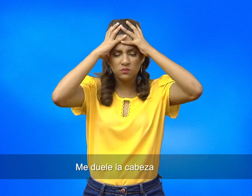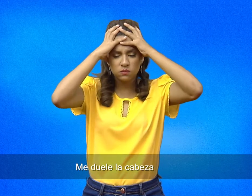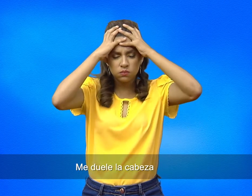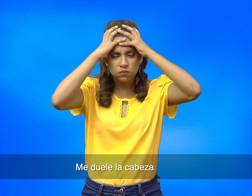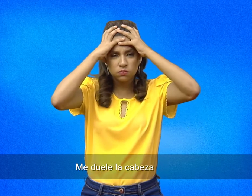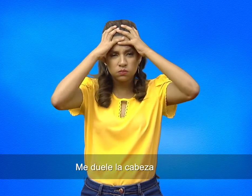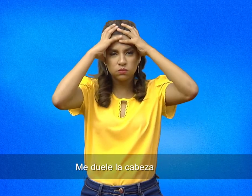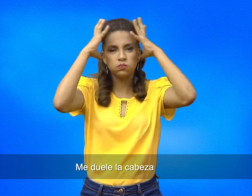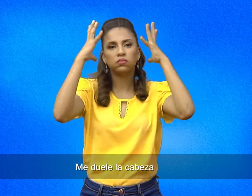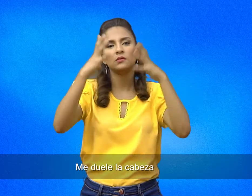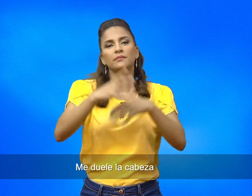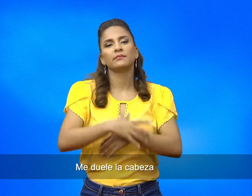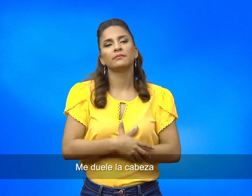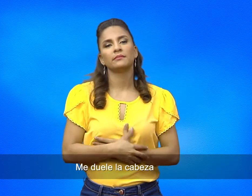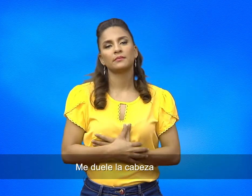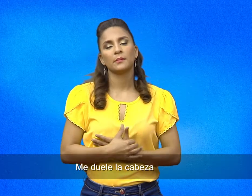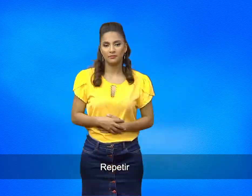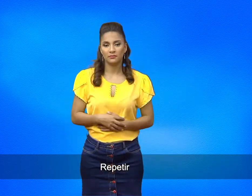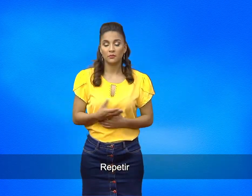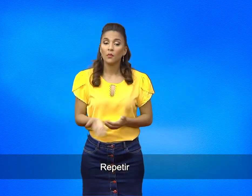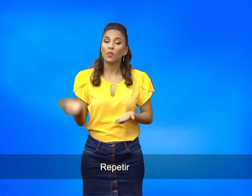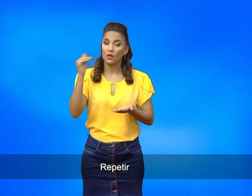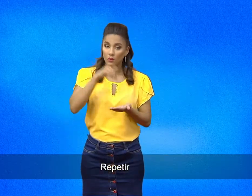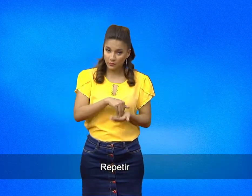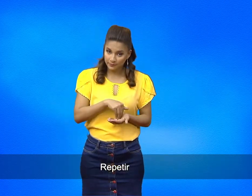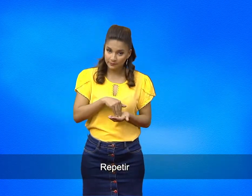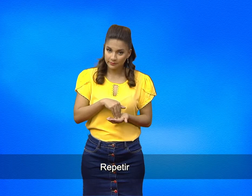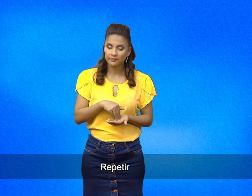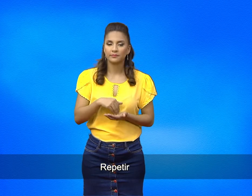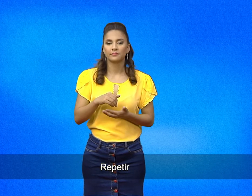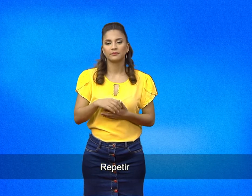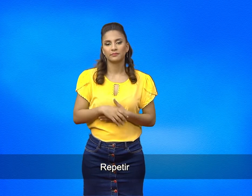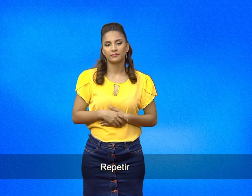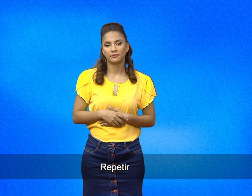me duele la cabeza y repetir